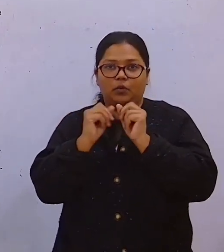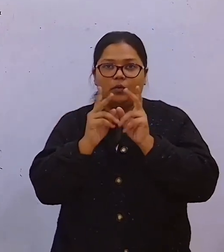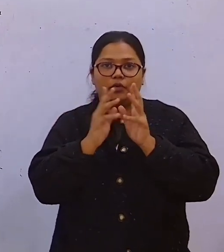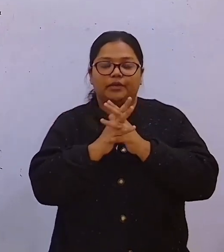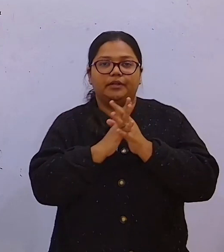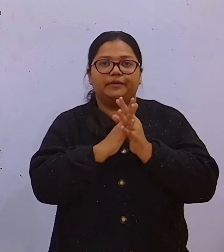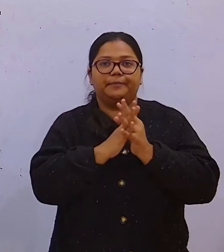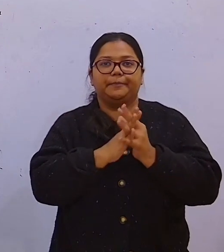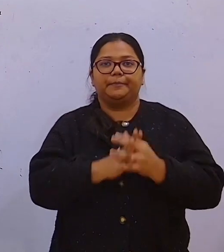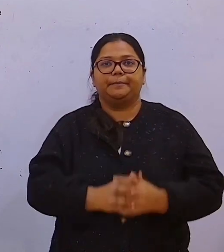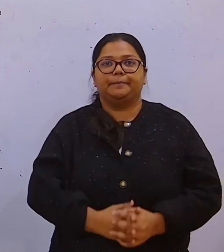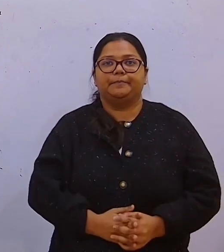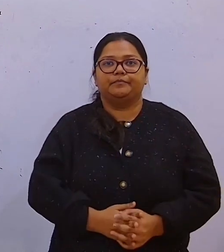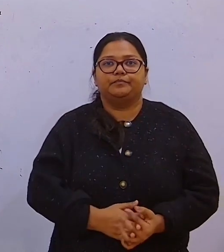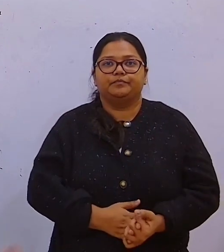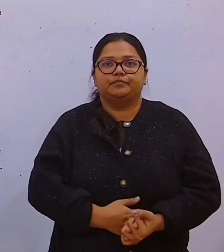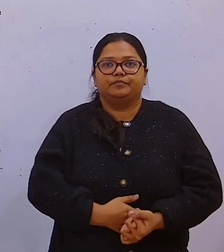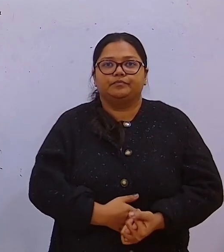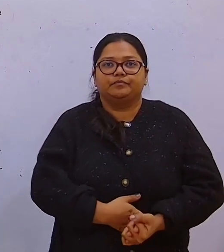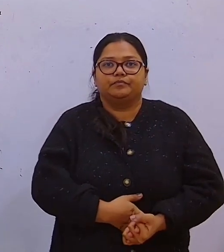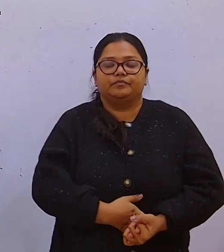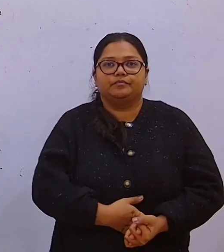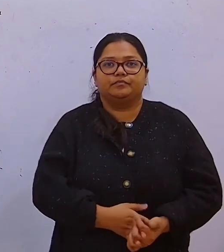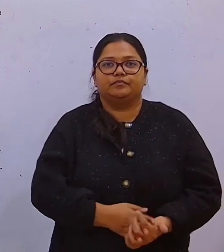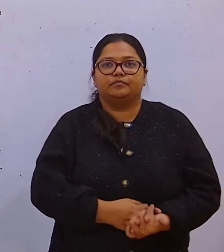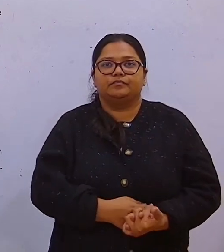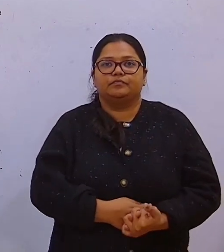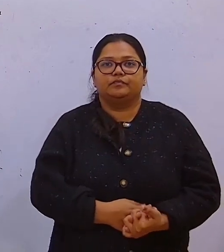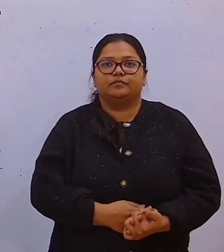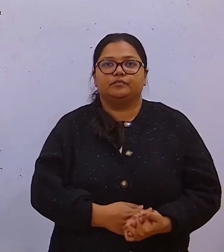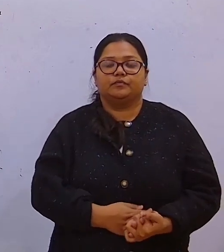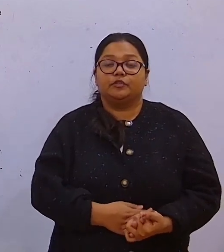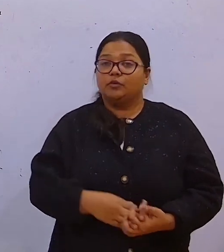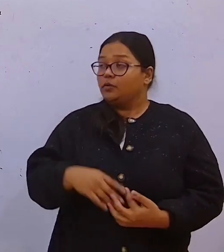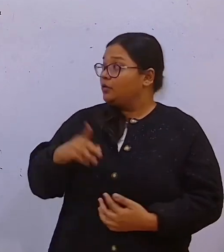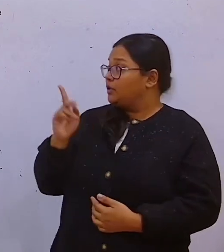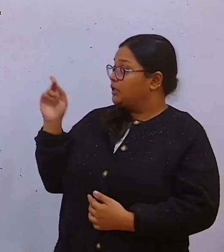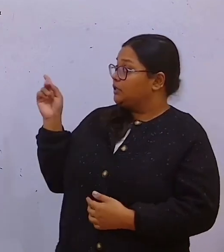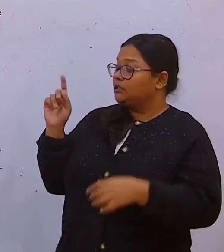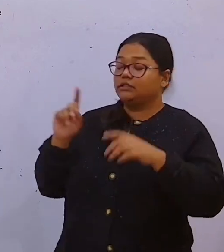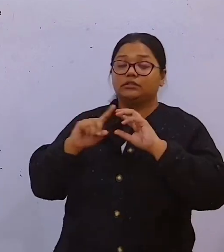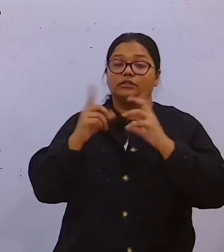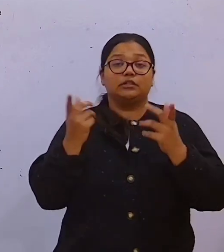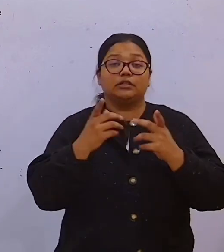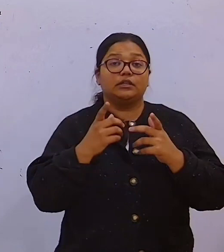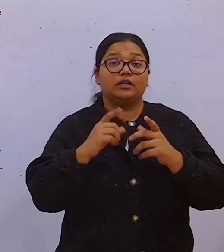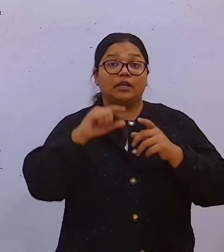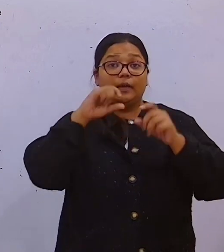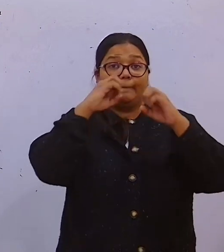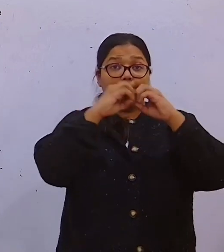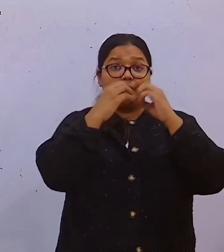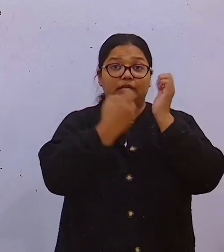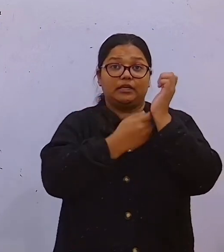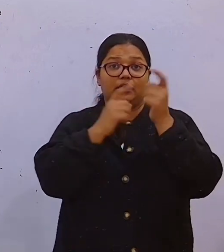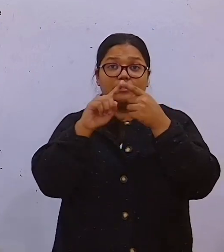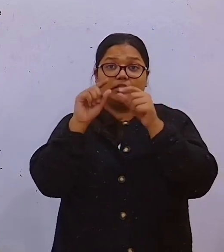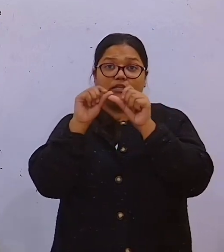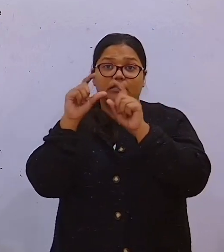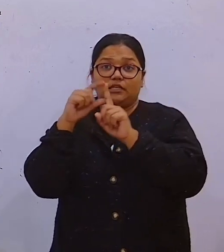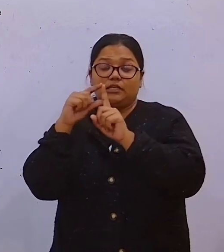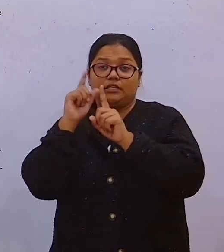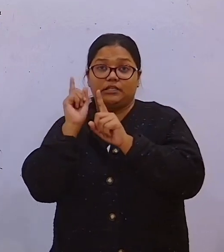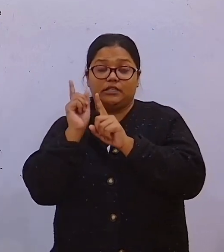हमारे पास दो ब्रेड्स हैं, है ना? तो उसके लिए हमको क्या करना पड़ेगा? लॉफ